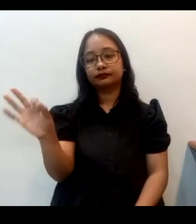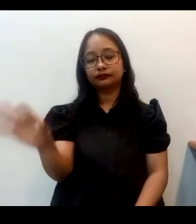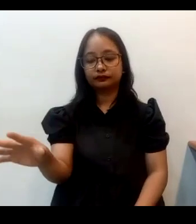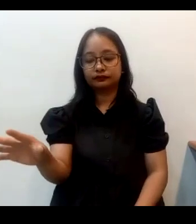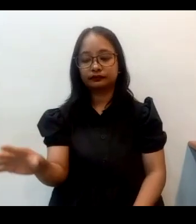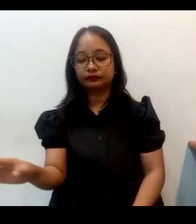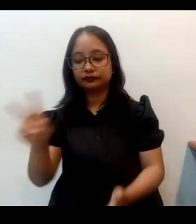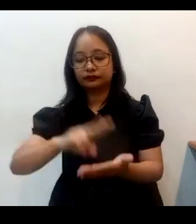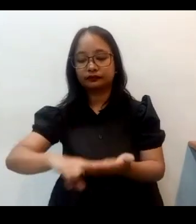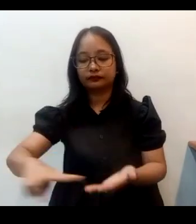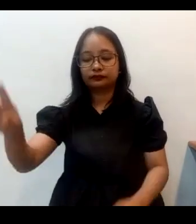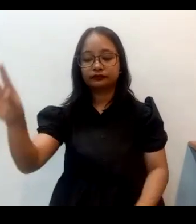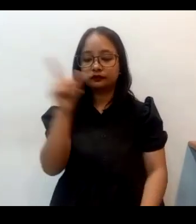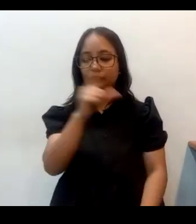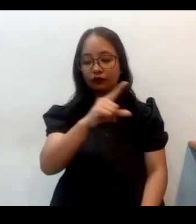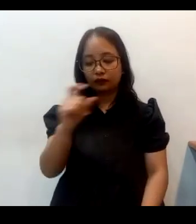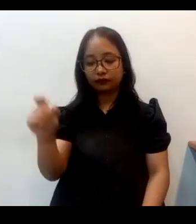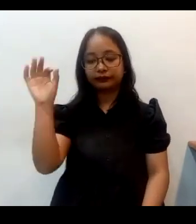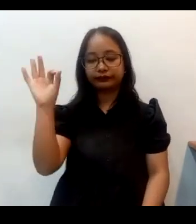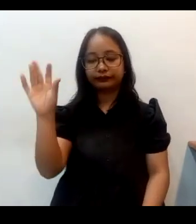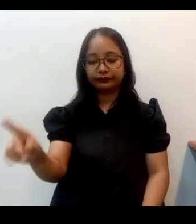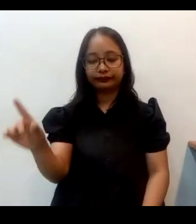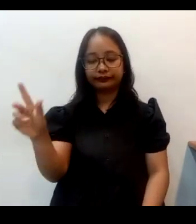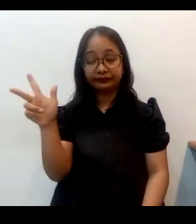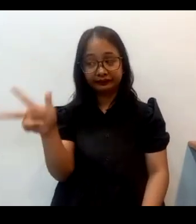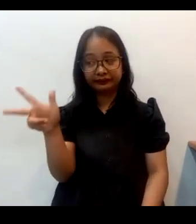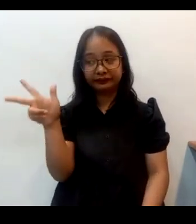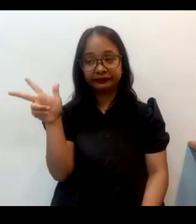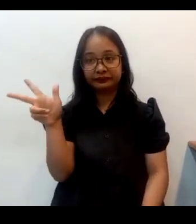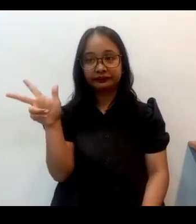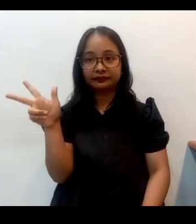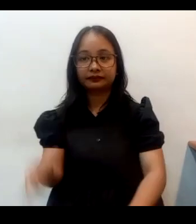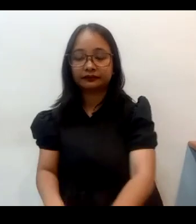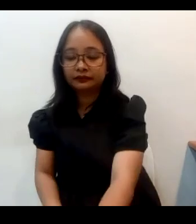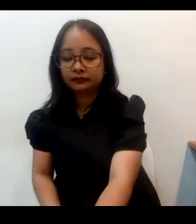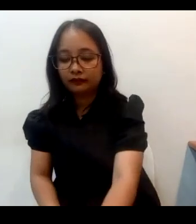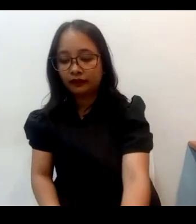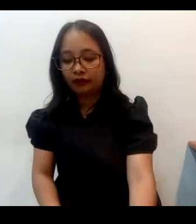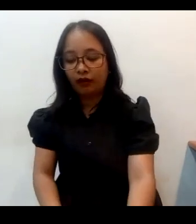verse 103. sa talatang 103,